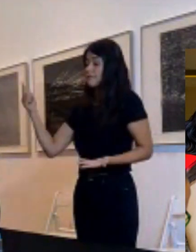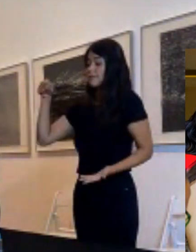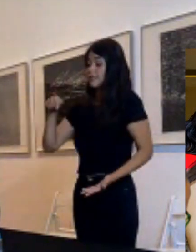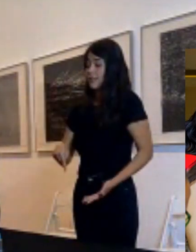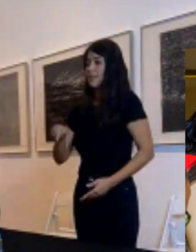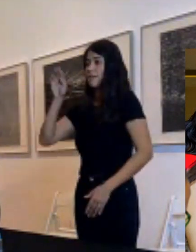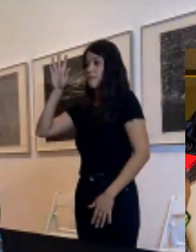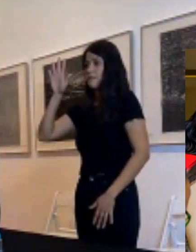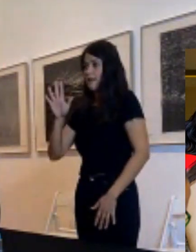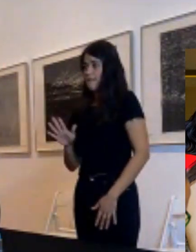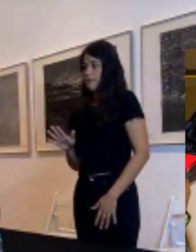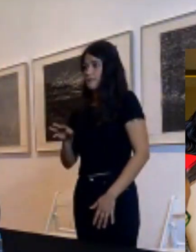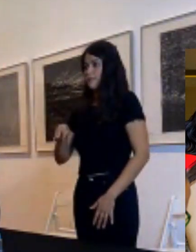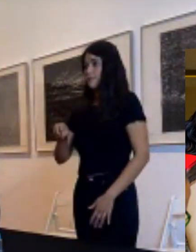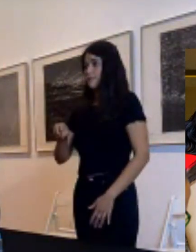mágico.